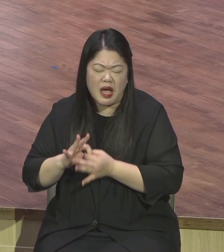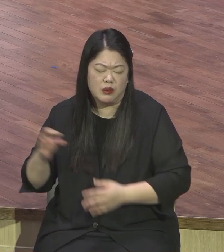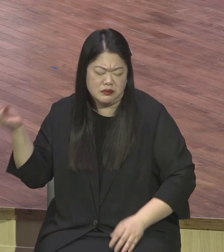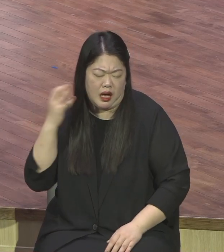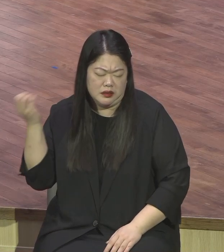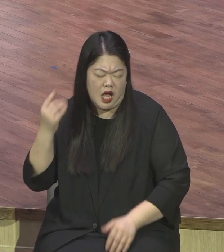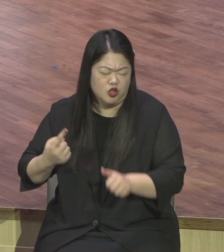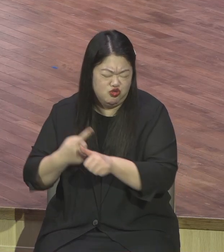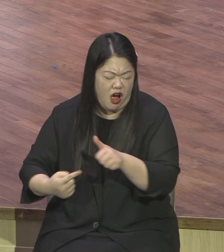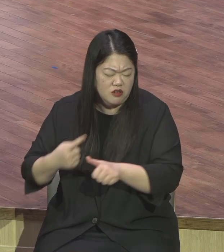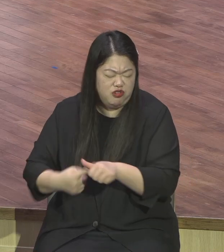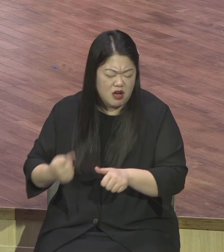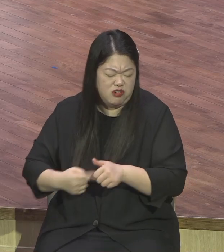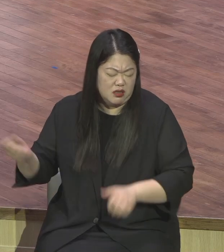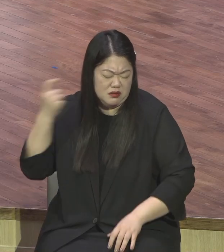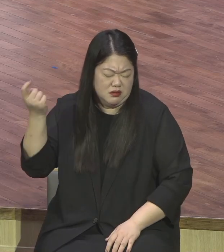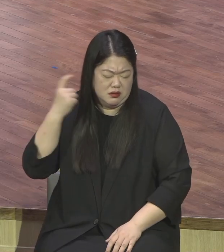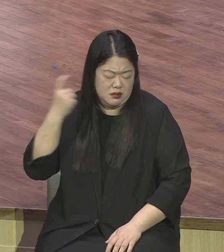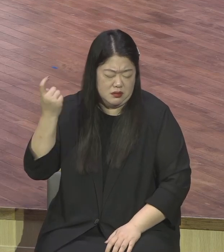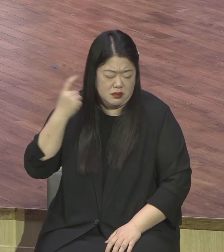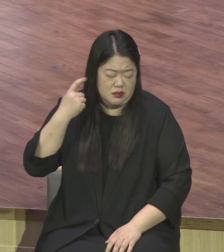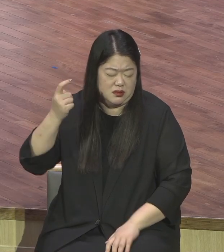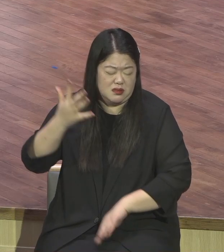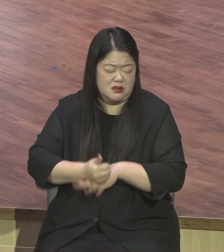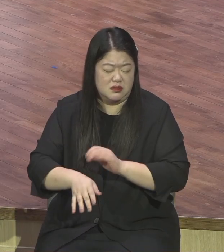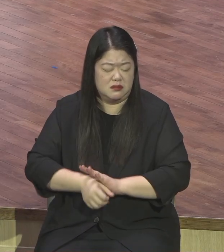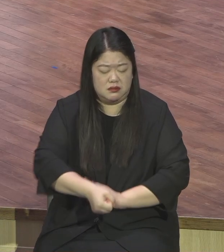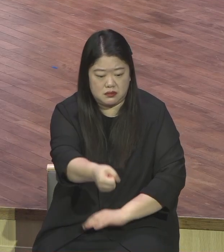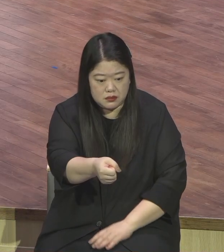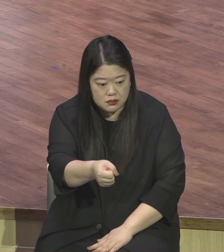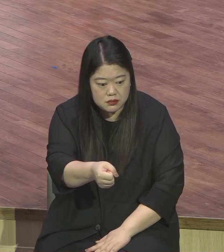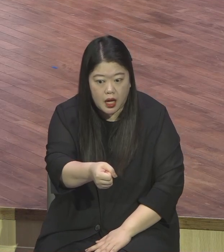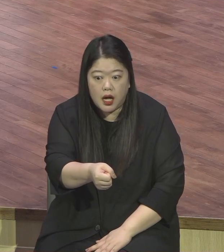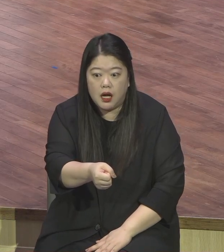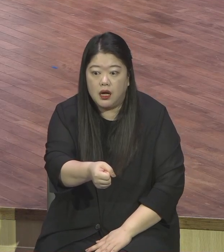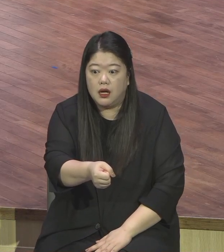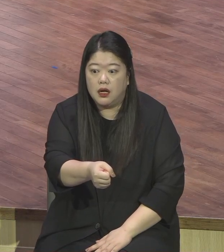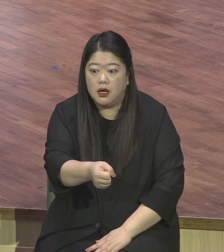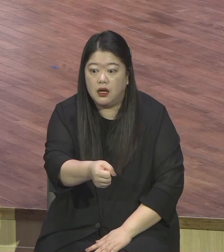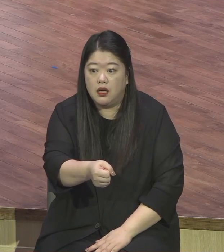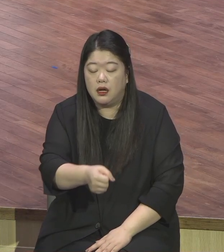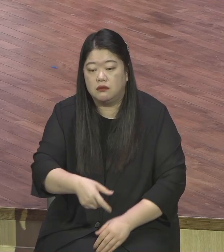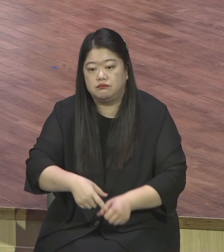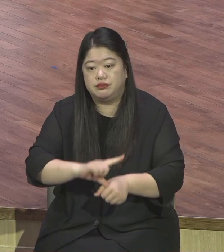거예요. 누가 그랬어요? 영적 문제입니다. 영적 문제를 모르니까